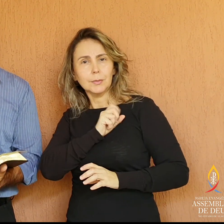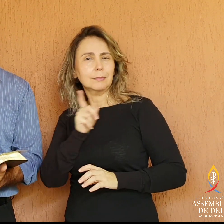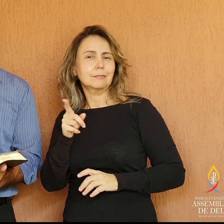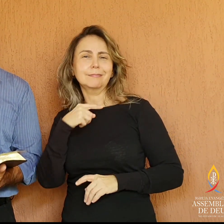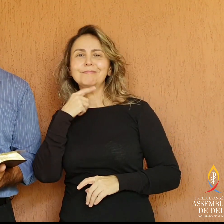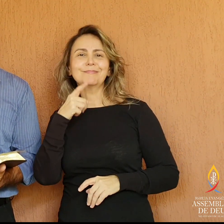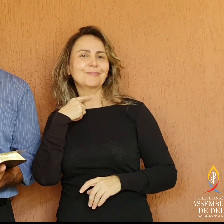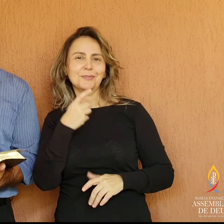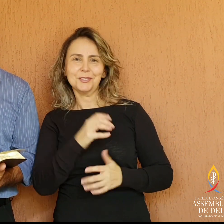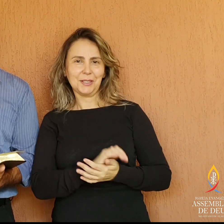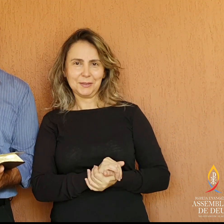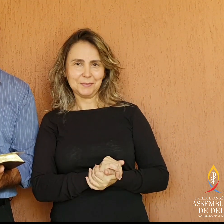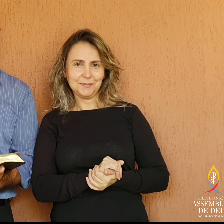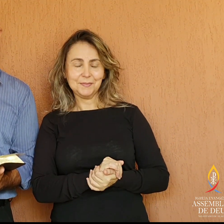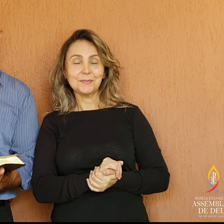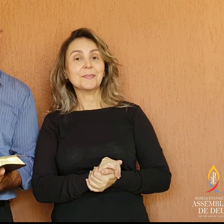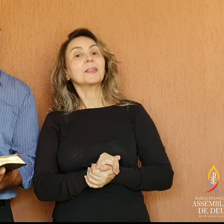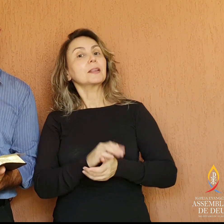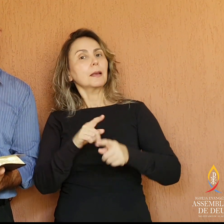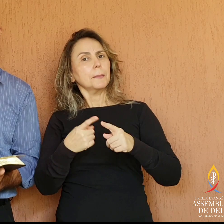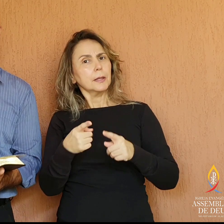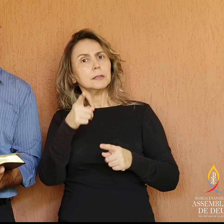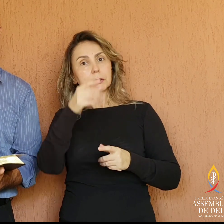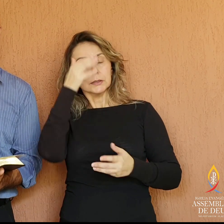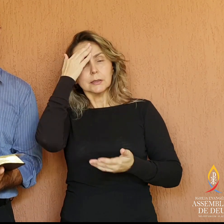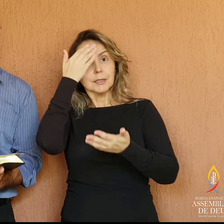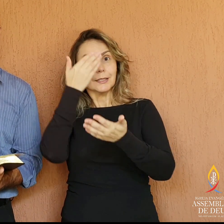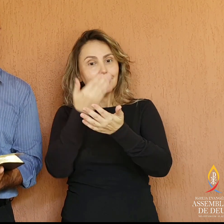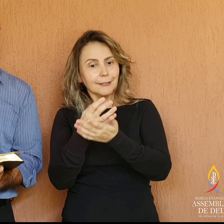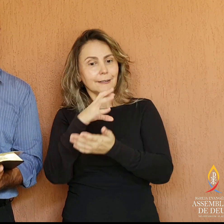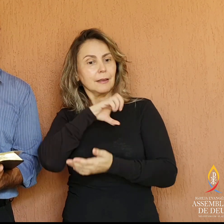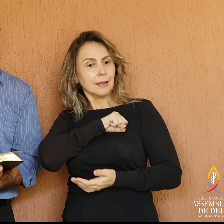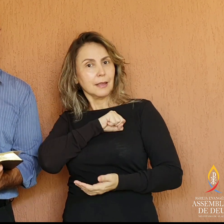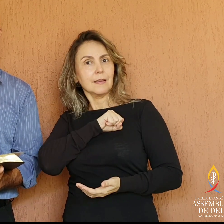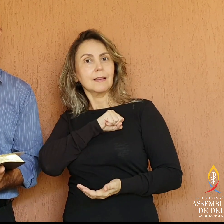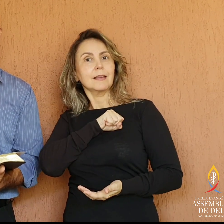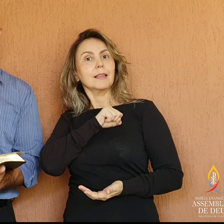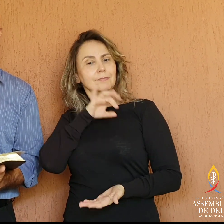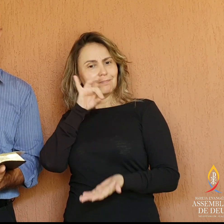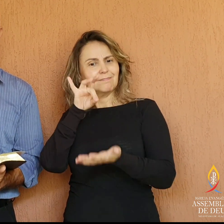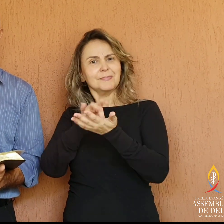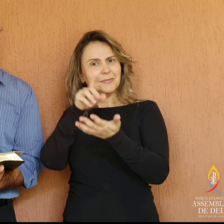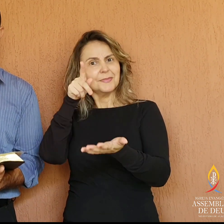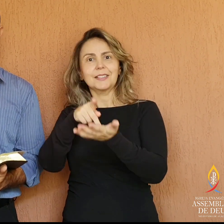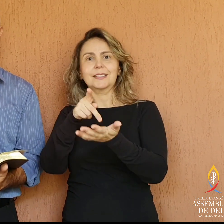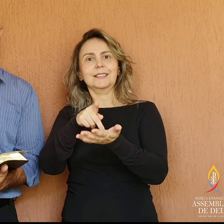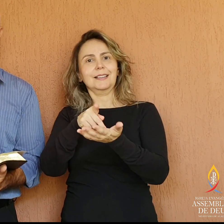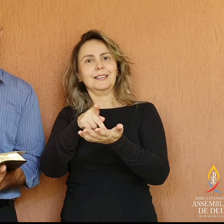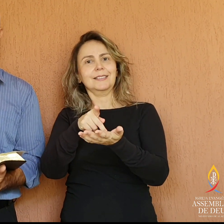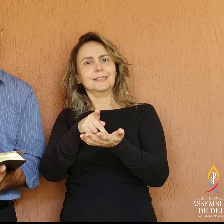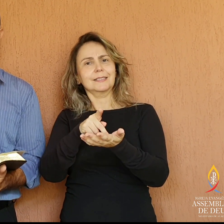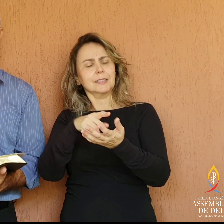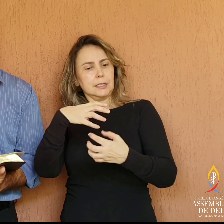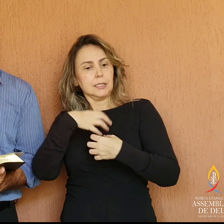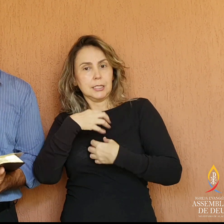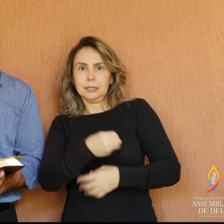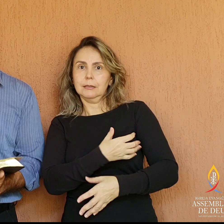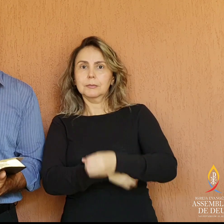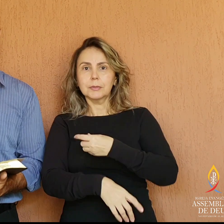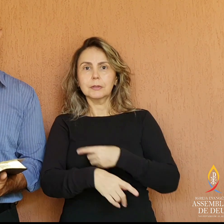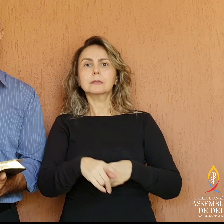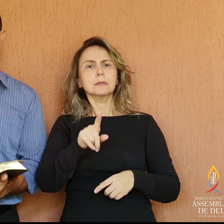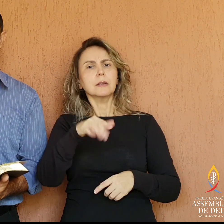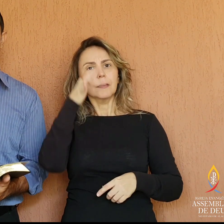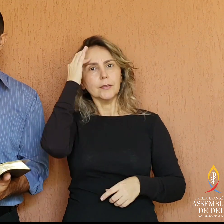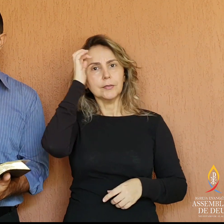vai conseguir. Mas você crê que o amor existe, é um sentimento, isso é fé. Mas a ciência